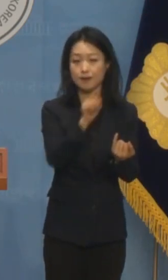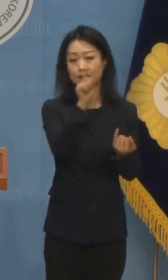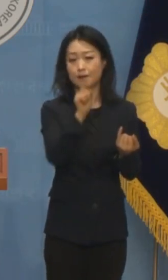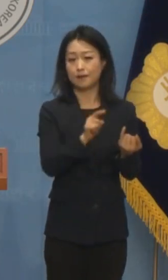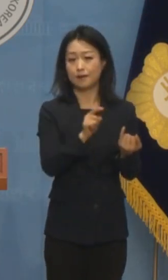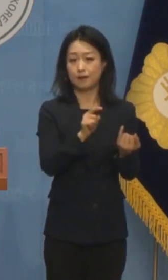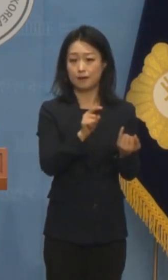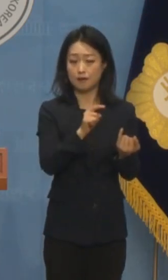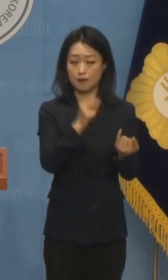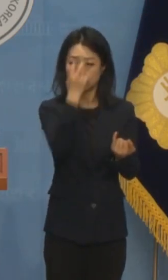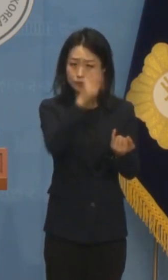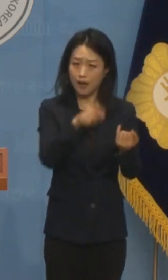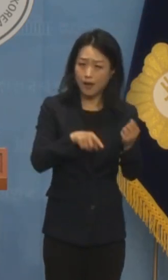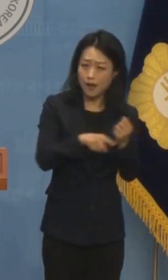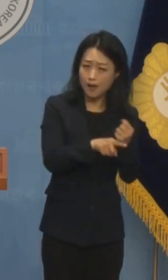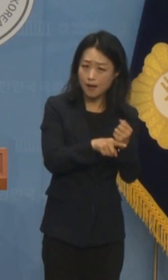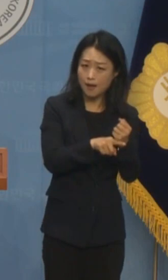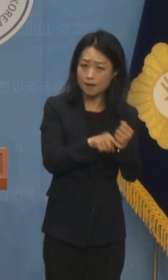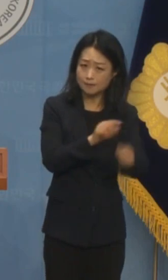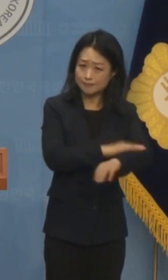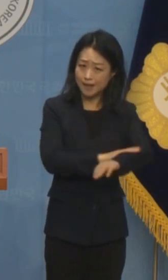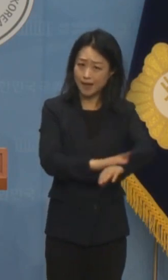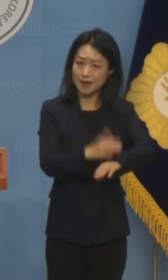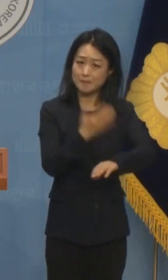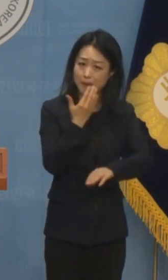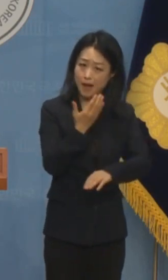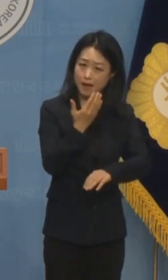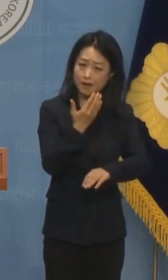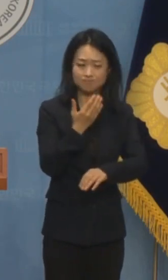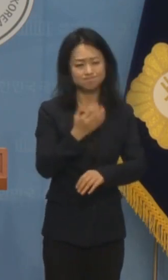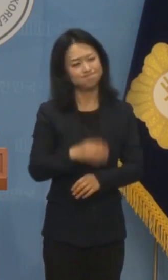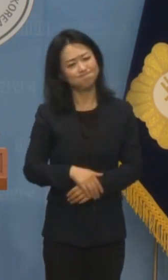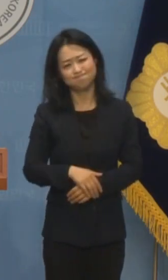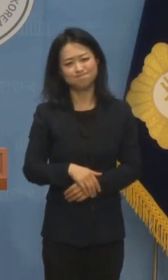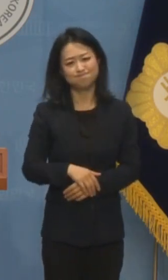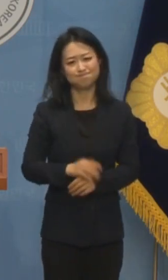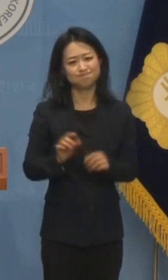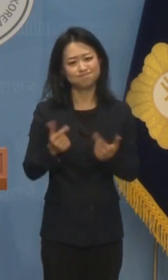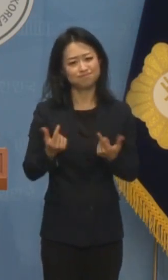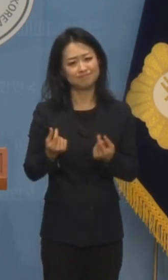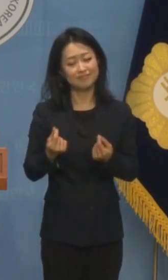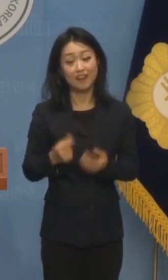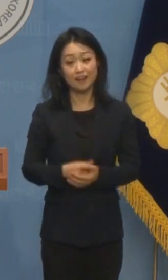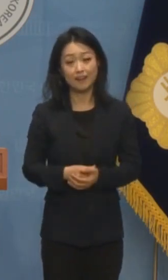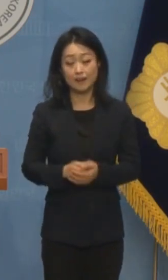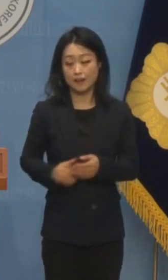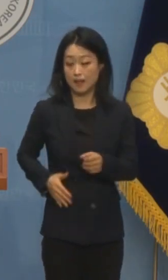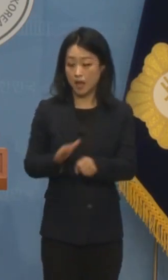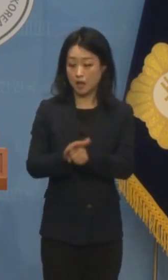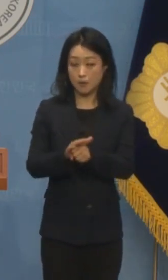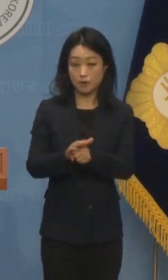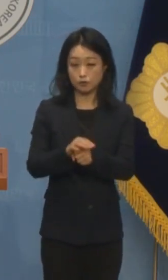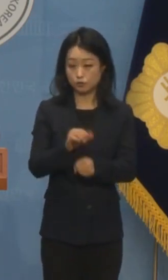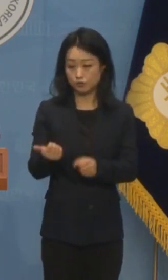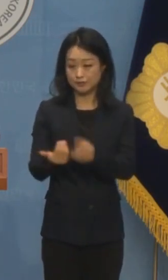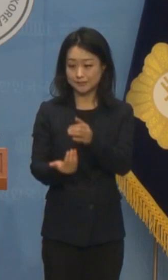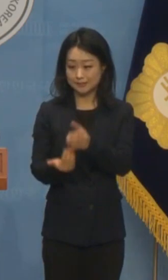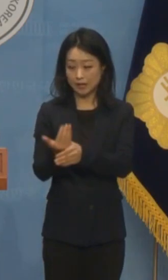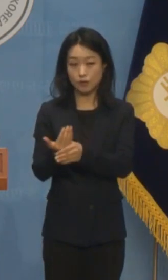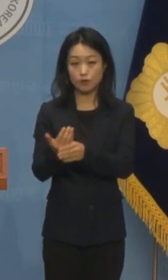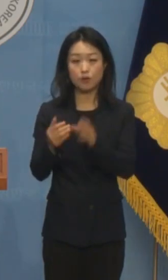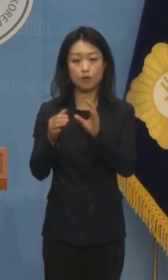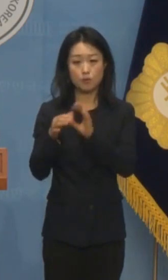부른다고 한들 제대로 조사할 리 없기 때문 입니다 해병대원 순직 사건의 중심